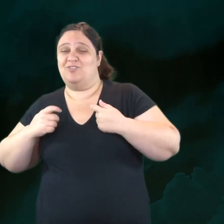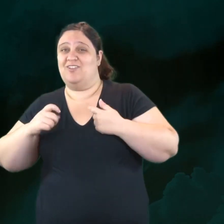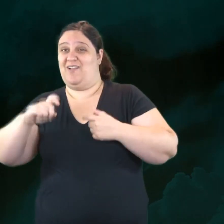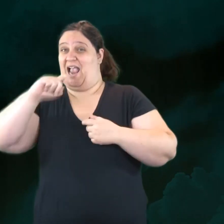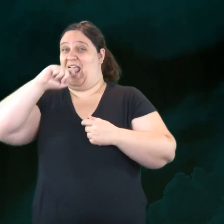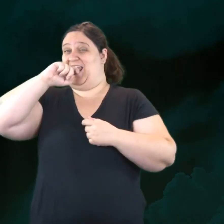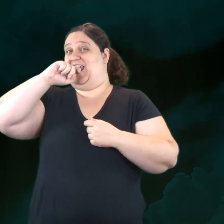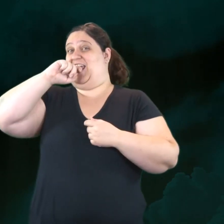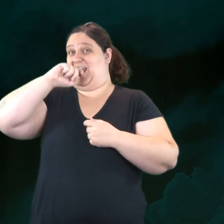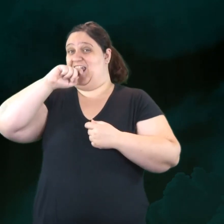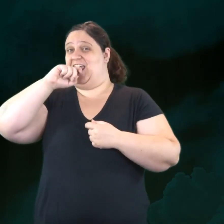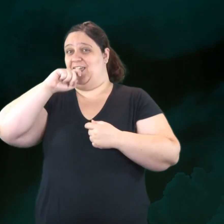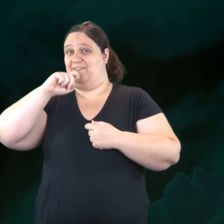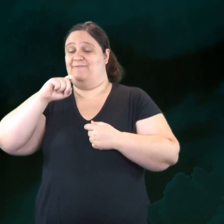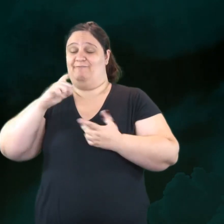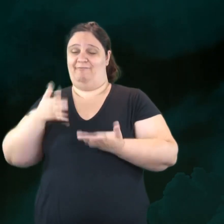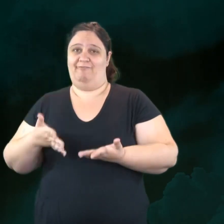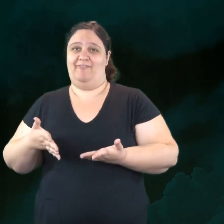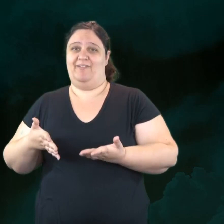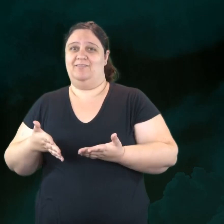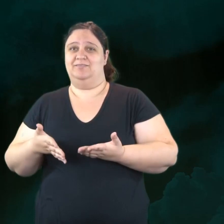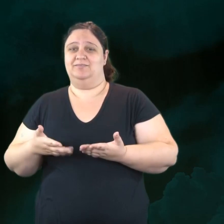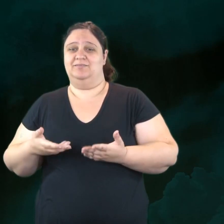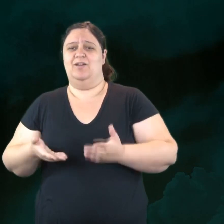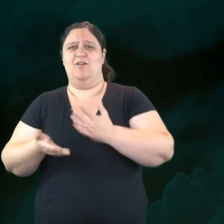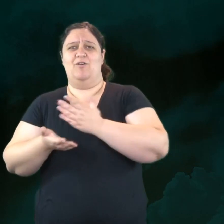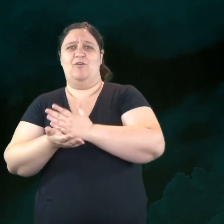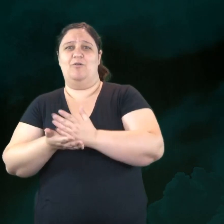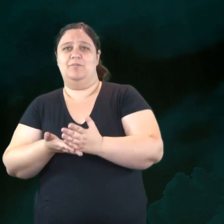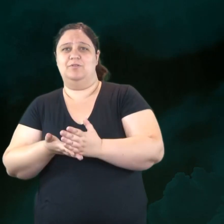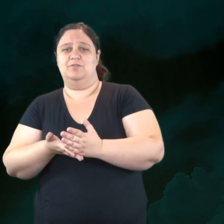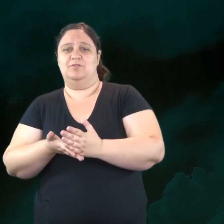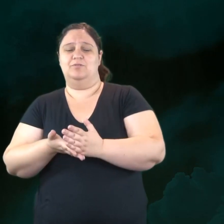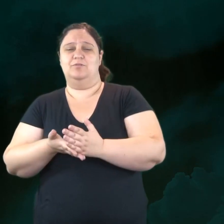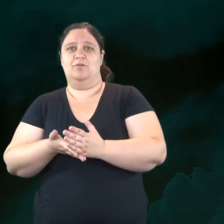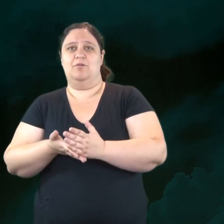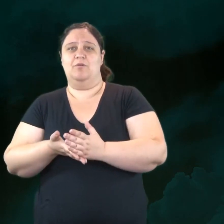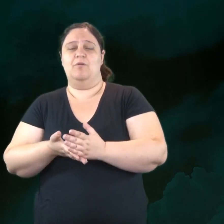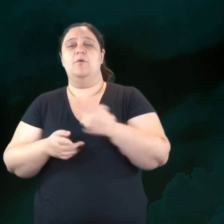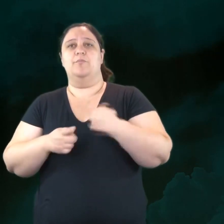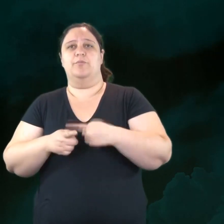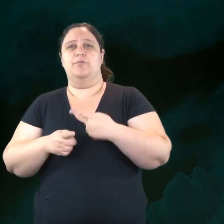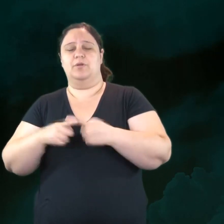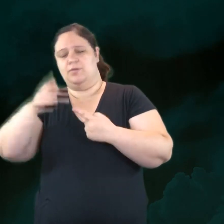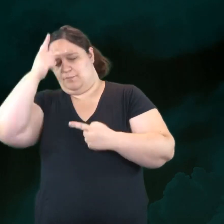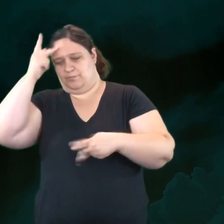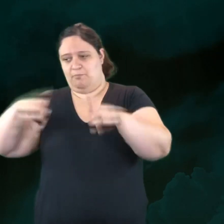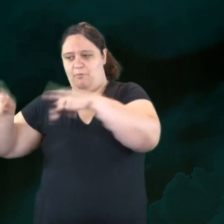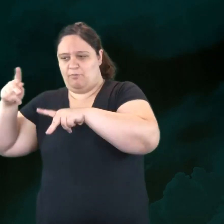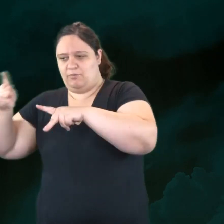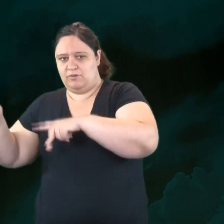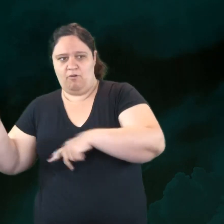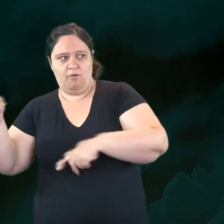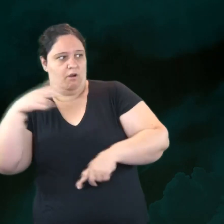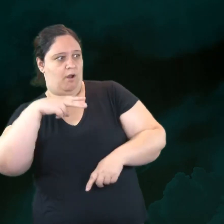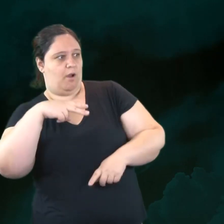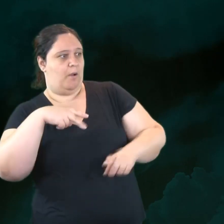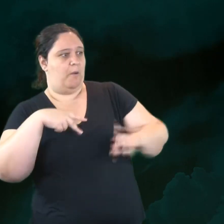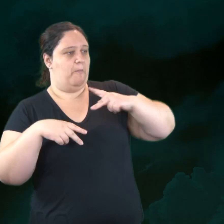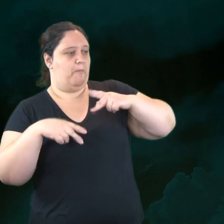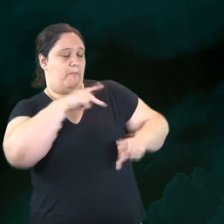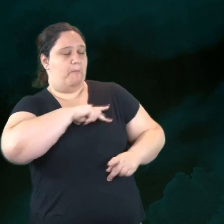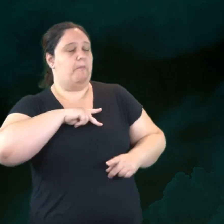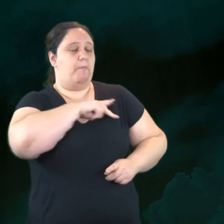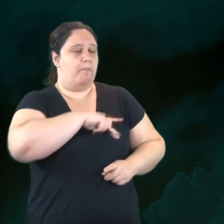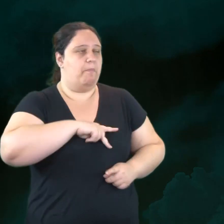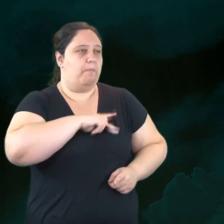repente, as pessoas começaram a se interessar pela pregação de Paulo, e alguns então seguiram, e muitos judeus seguiram,